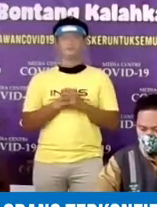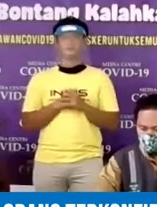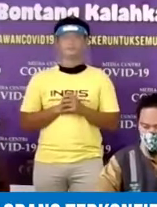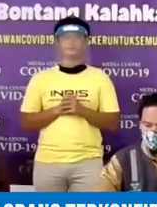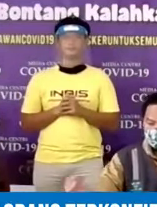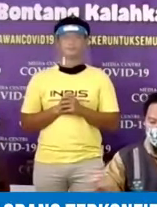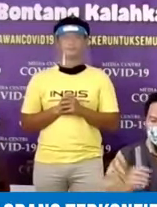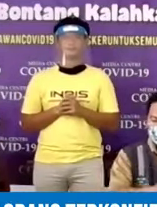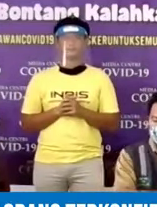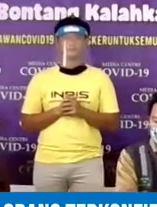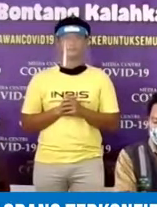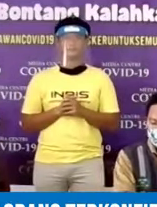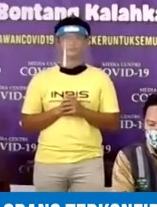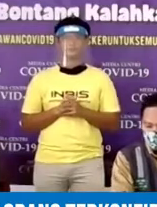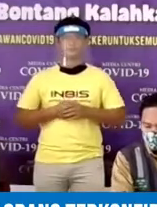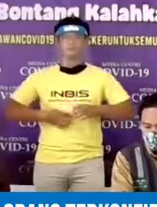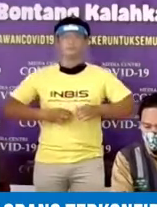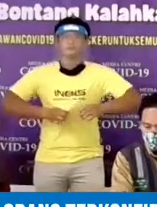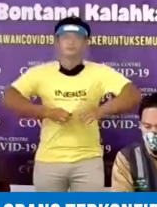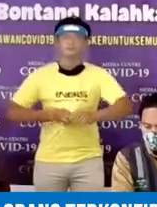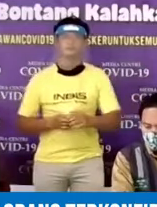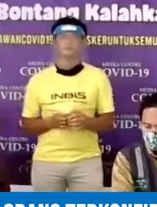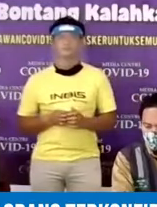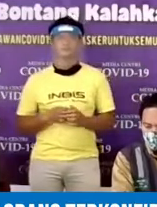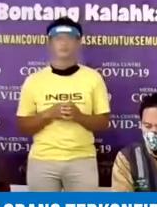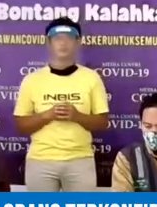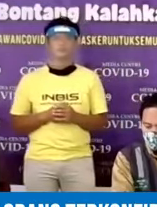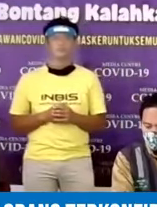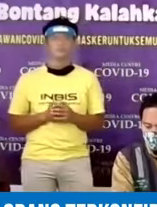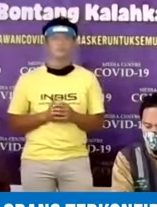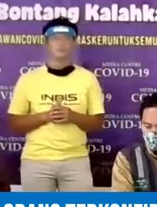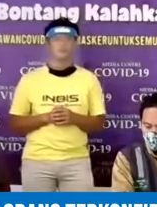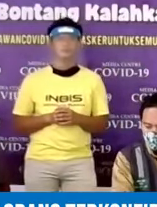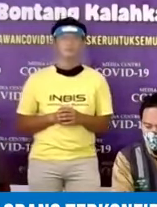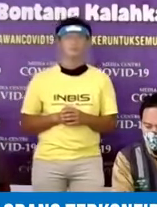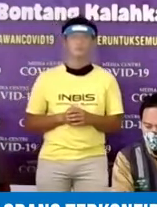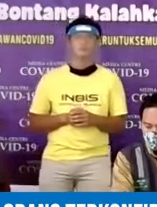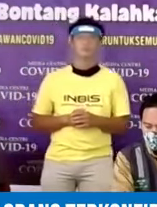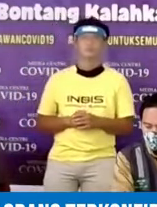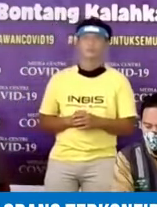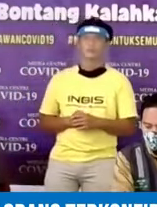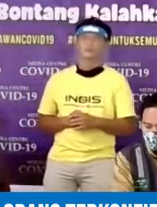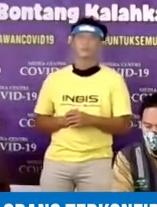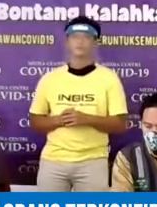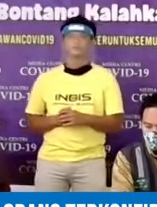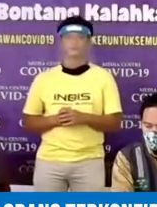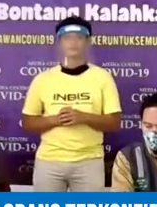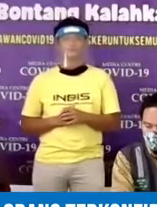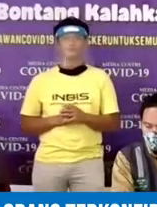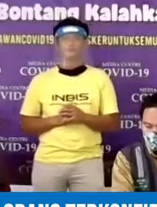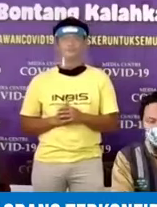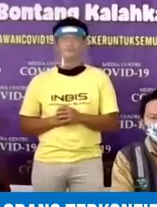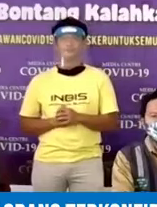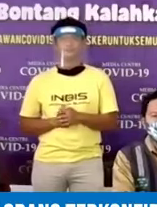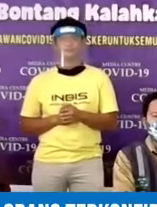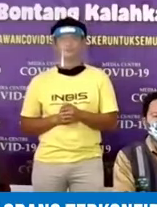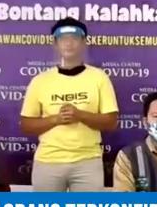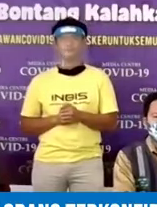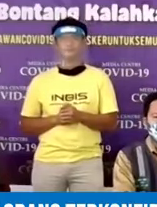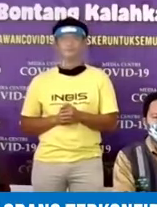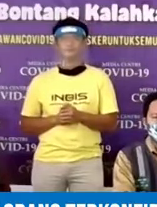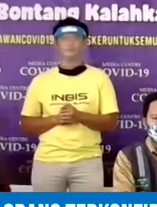lo apa namanya turunan perwali kita tidak jauh atau tetap menganut yang ditampilkan dalam inpres